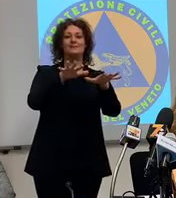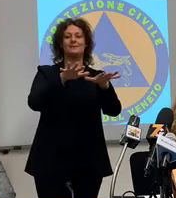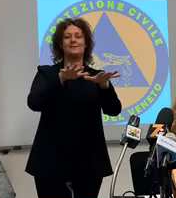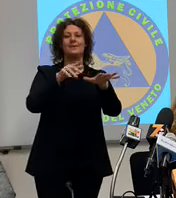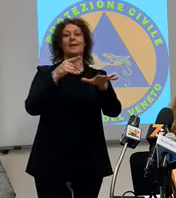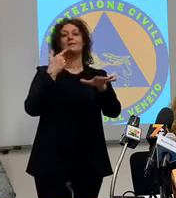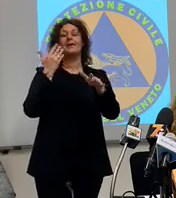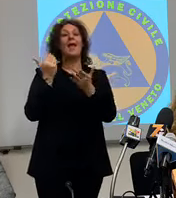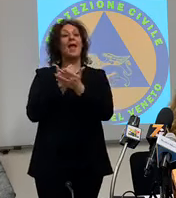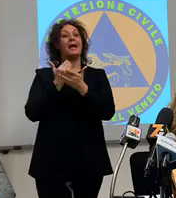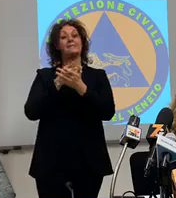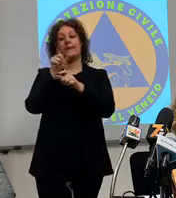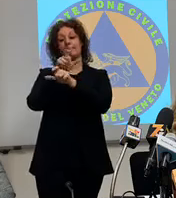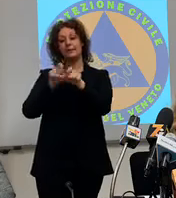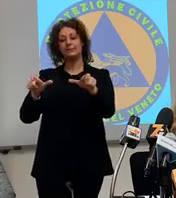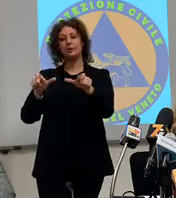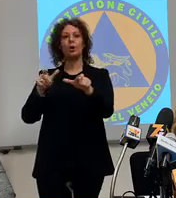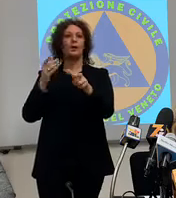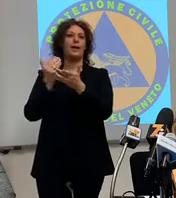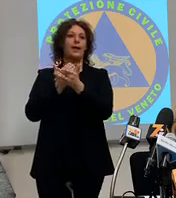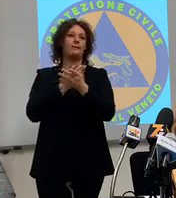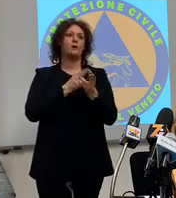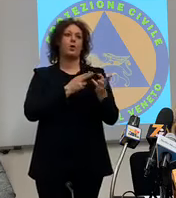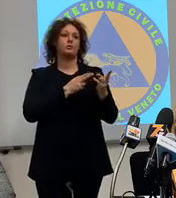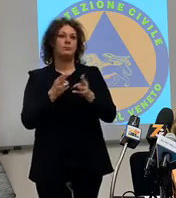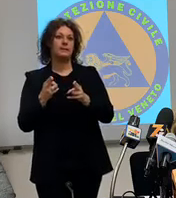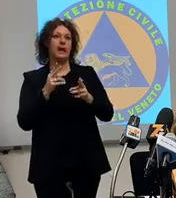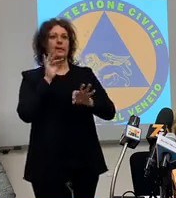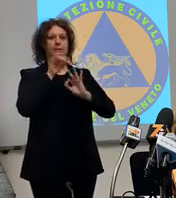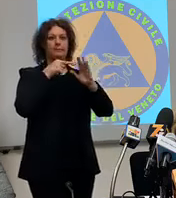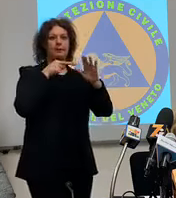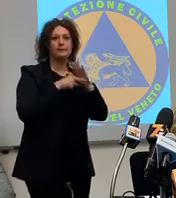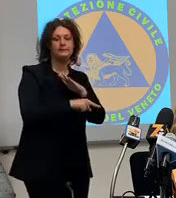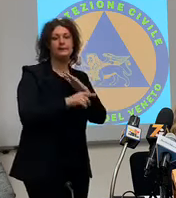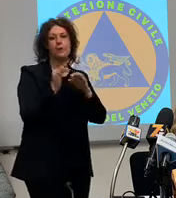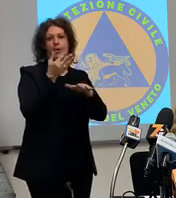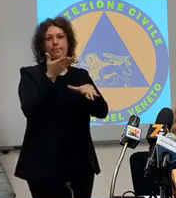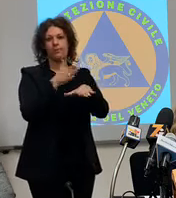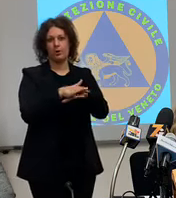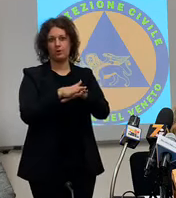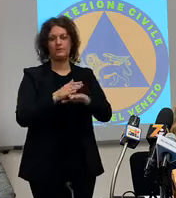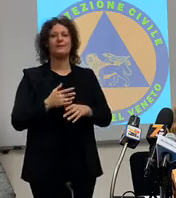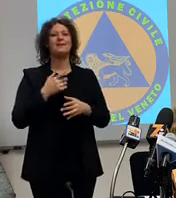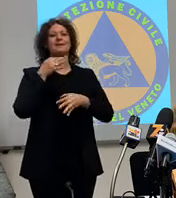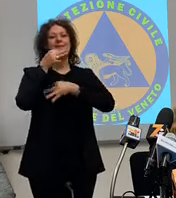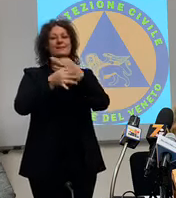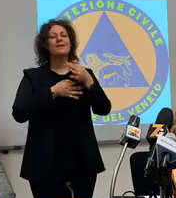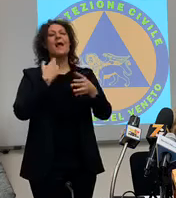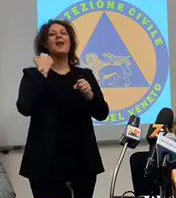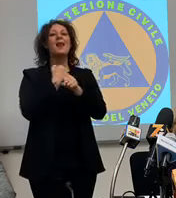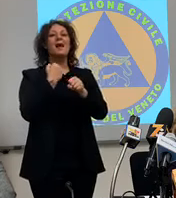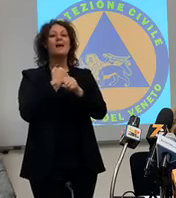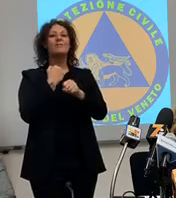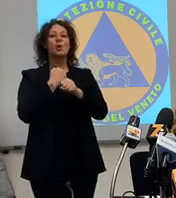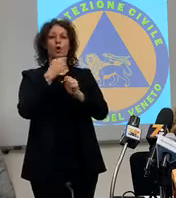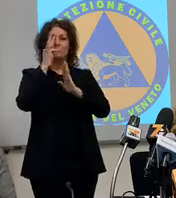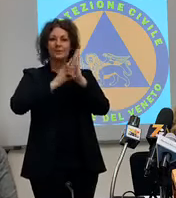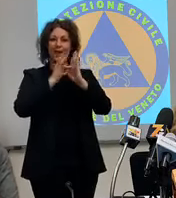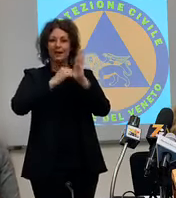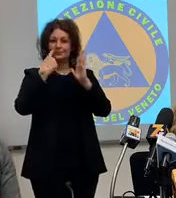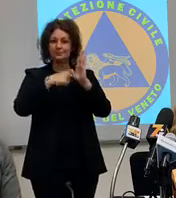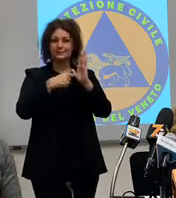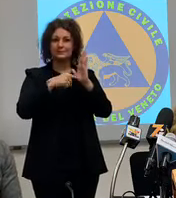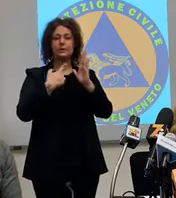in terapia intensiva e poi alcune di queste muoiono Quindi è un lavoro composito e complesso che non si